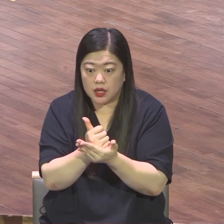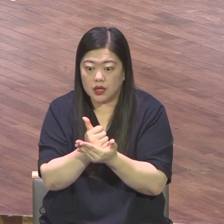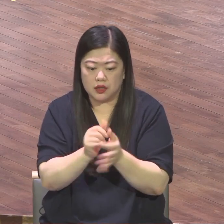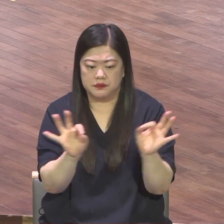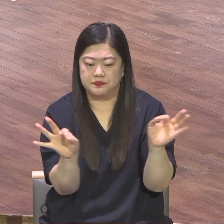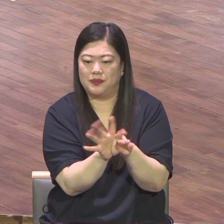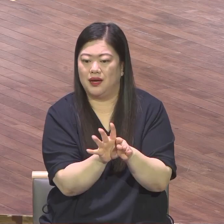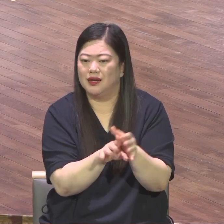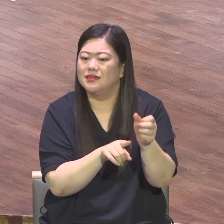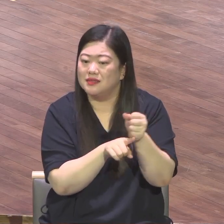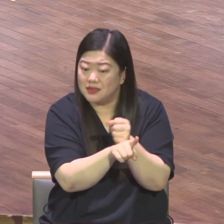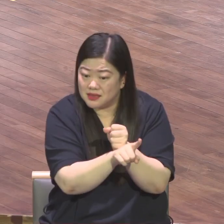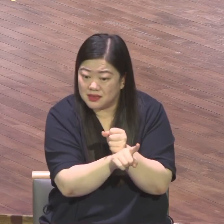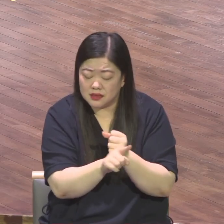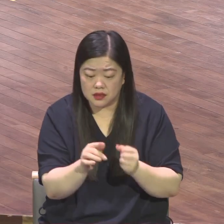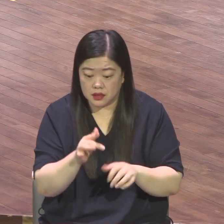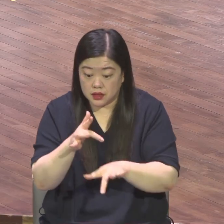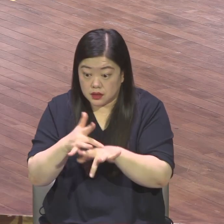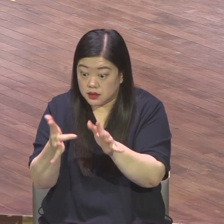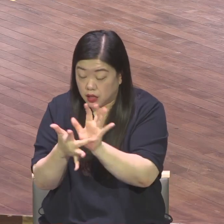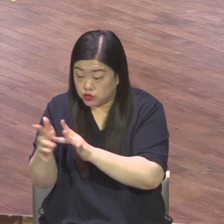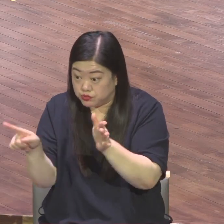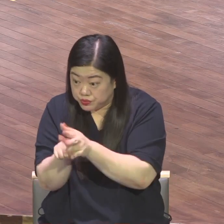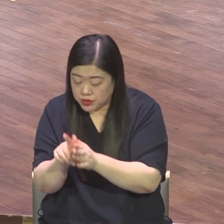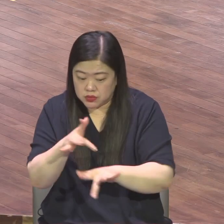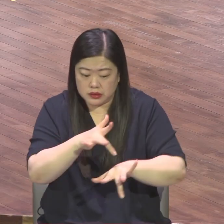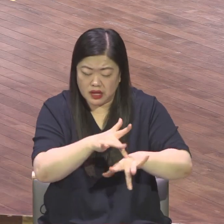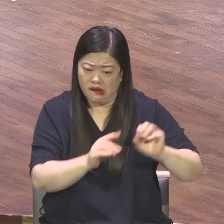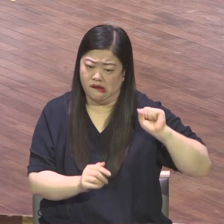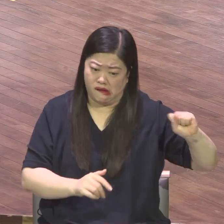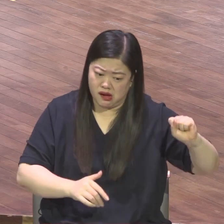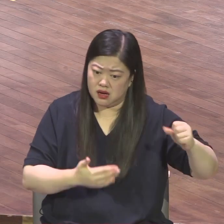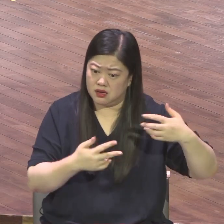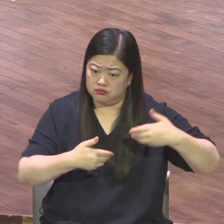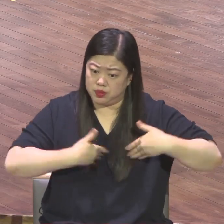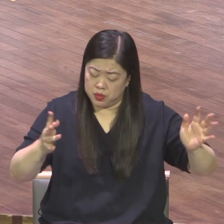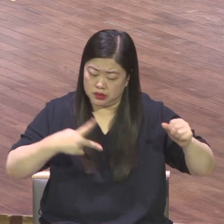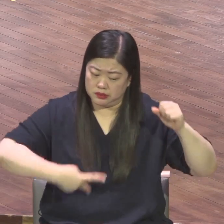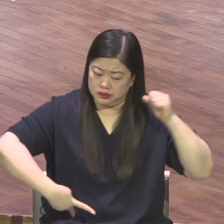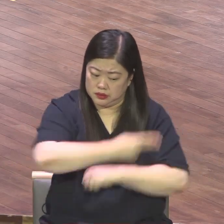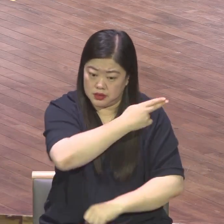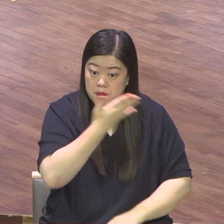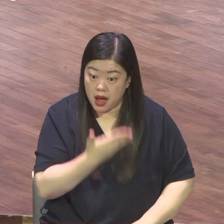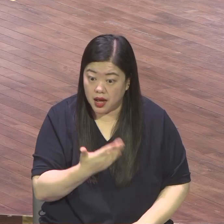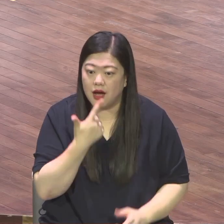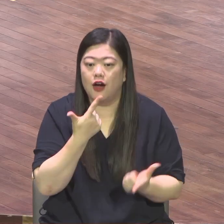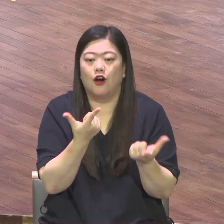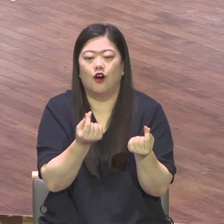우리 얽어맨 온 모든 사주팔자 운명 저주에서 우리를 풀어주셨도다.